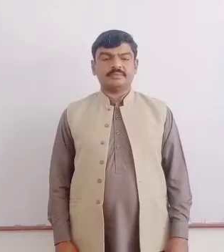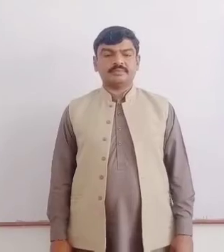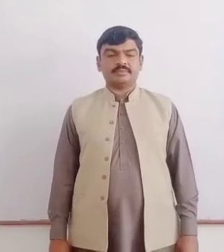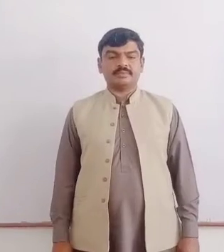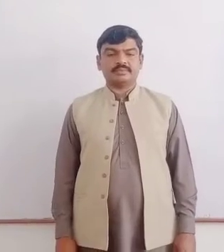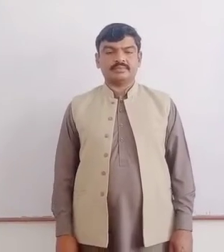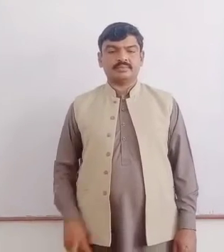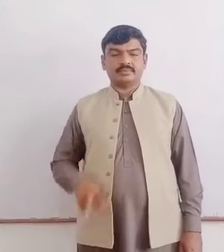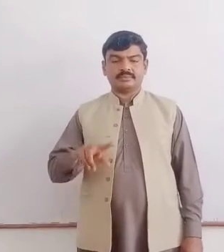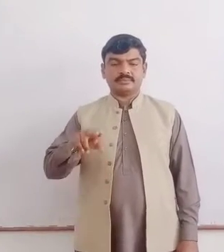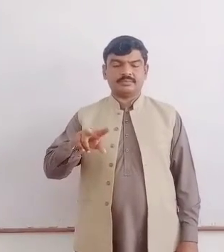मुताबिक,